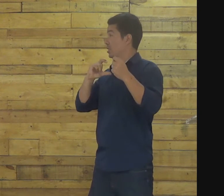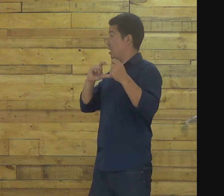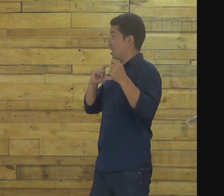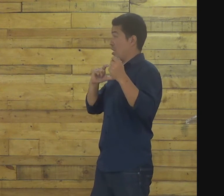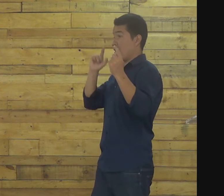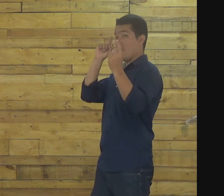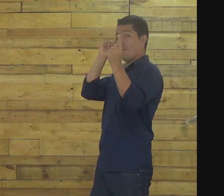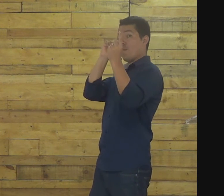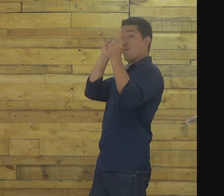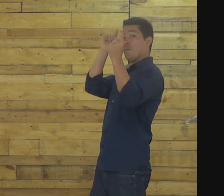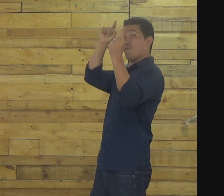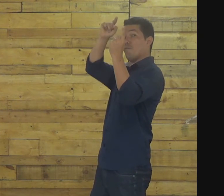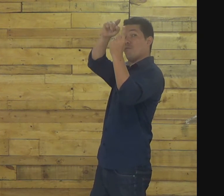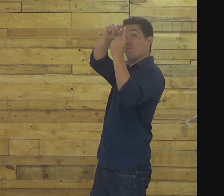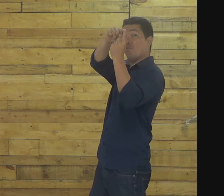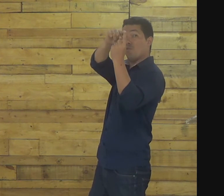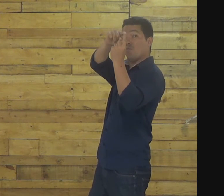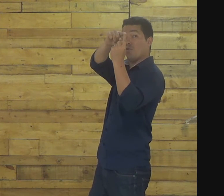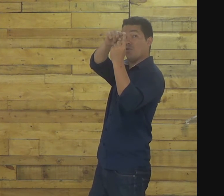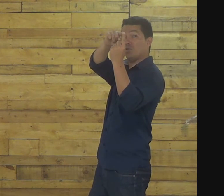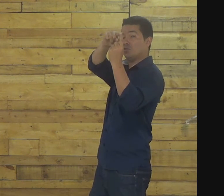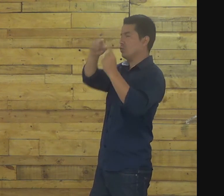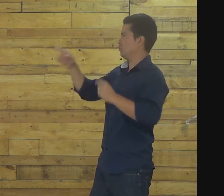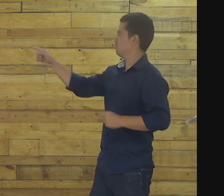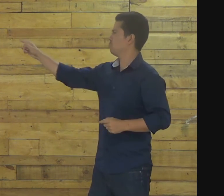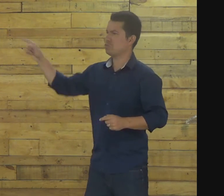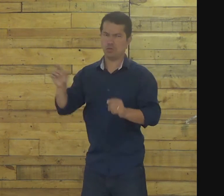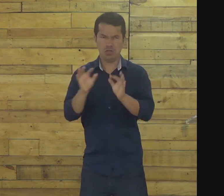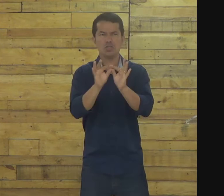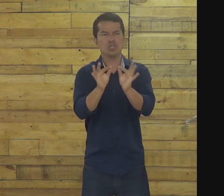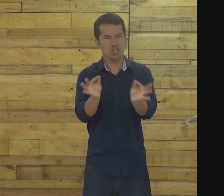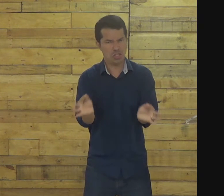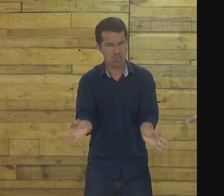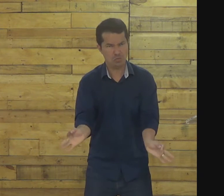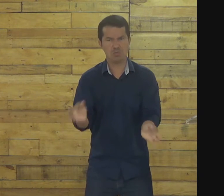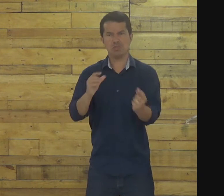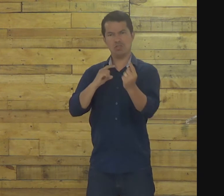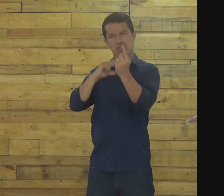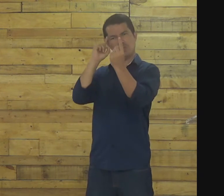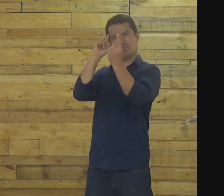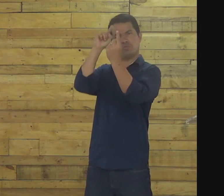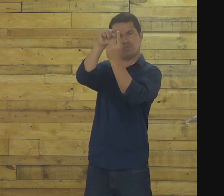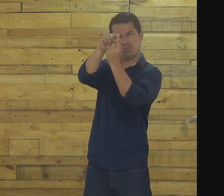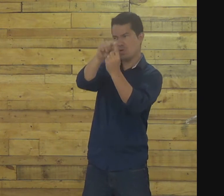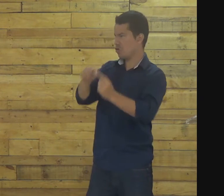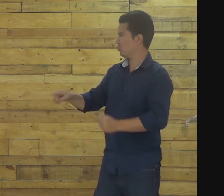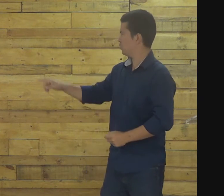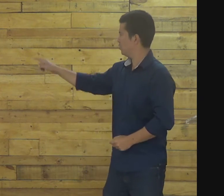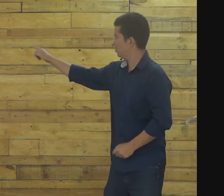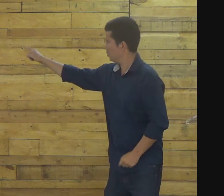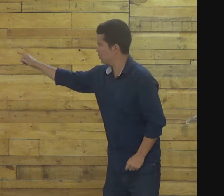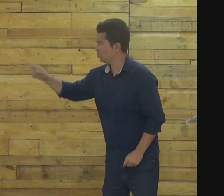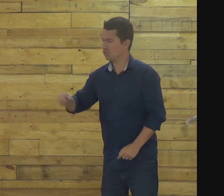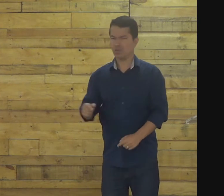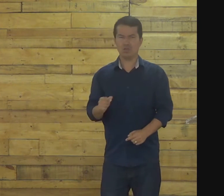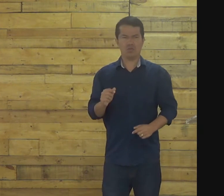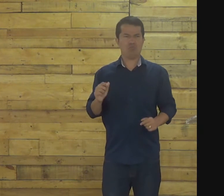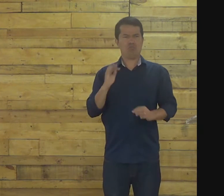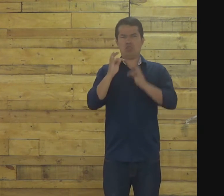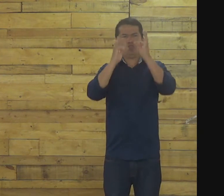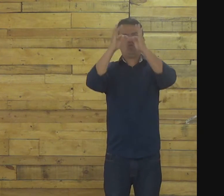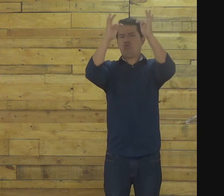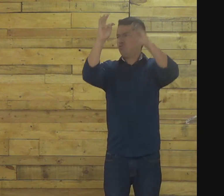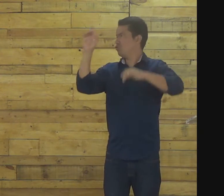Quando Jesus fala sobre candeia, ele está falando sobre iluminar. A candeia é simples,